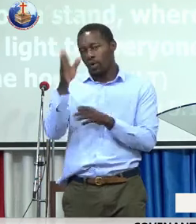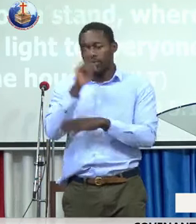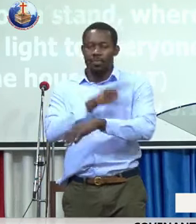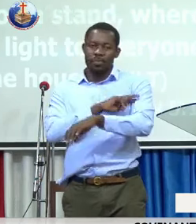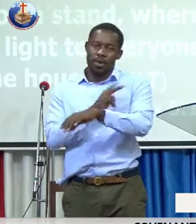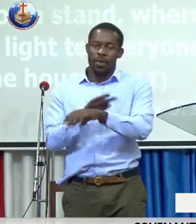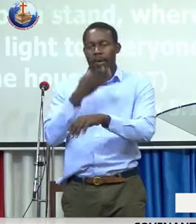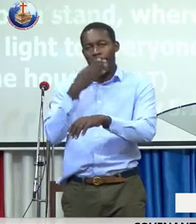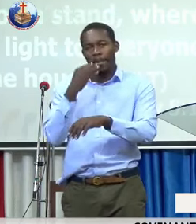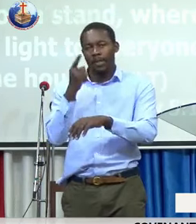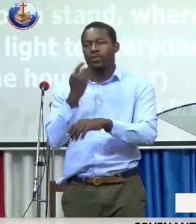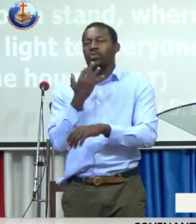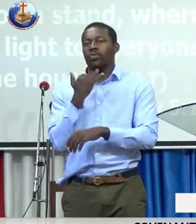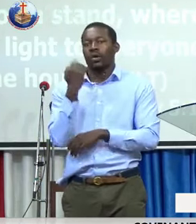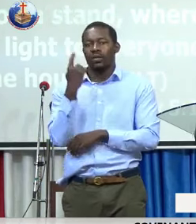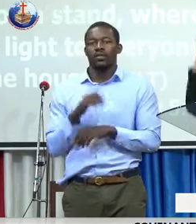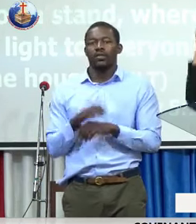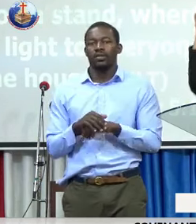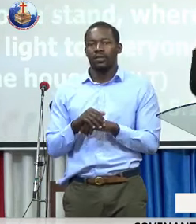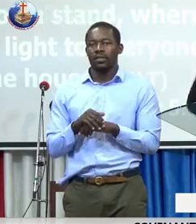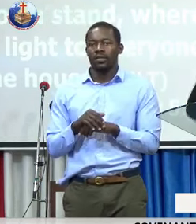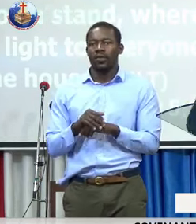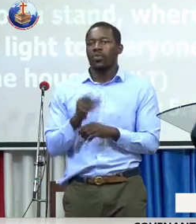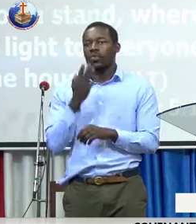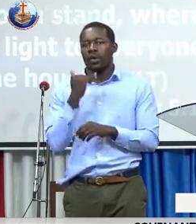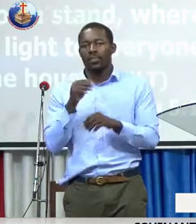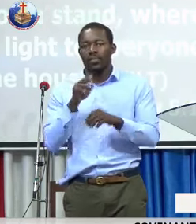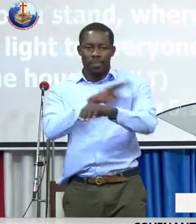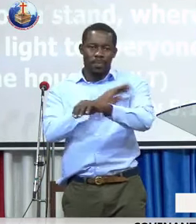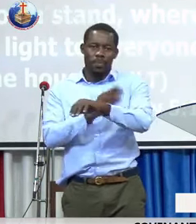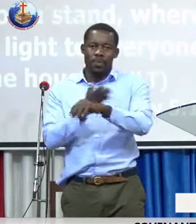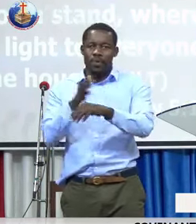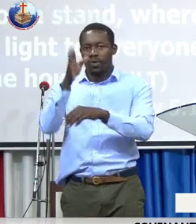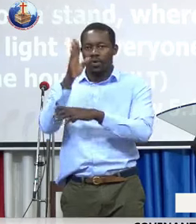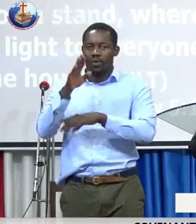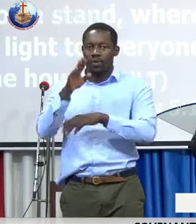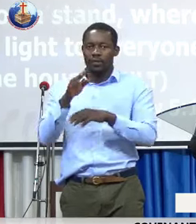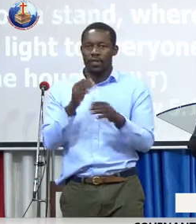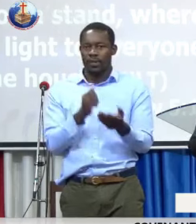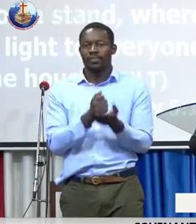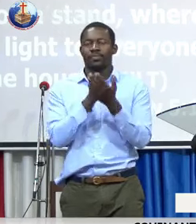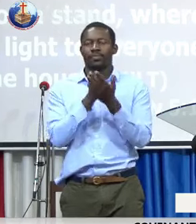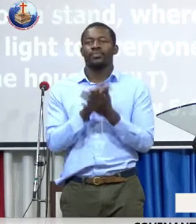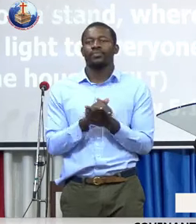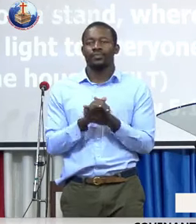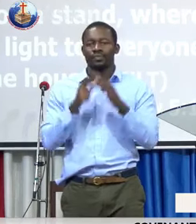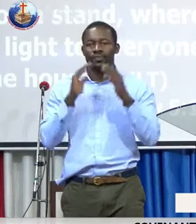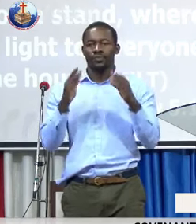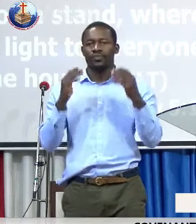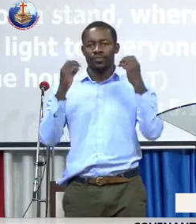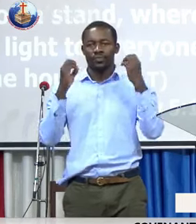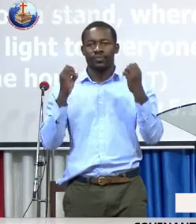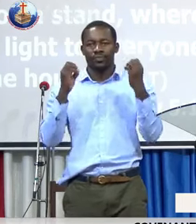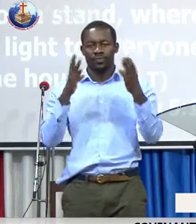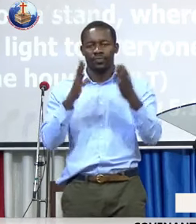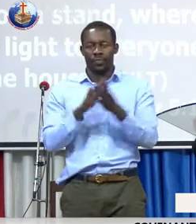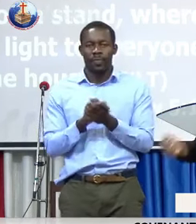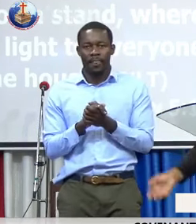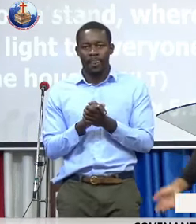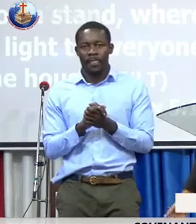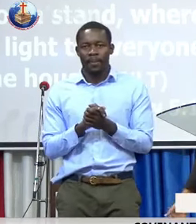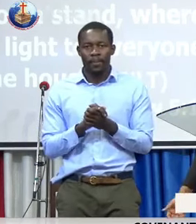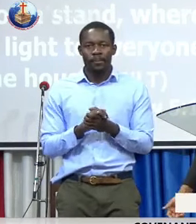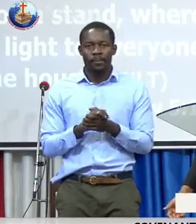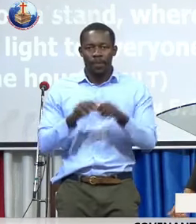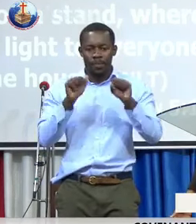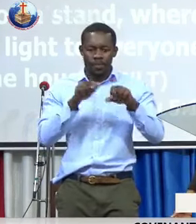yetu ya kiasili ya wanadamu hatuwezi. But we need the power of God lakini to do it. Tunahitaji nguvu za Mungu kufanya hivyo. Hallelujah. Hallelujah. So how can we